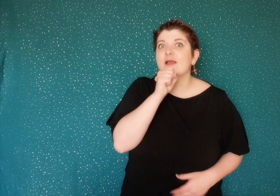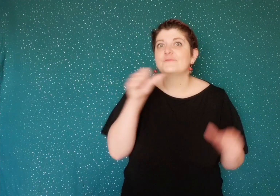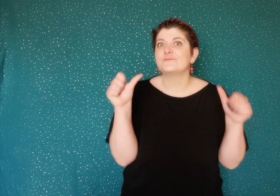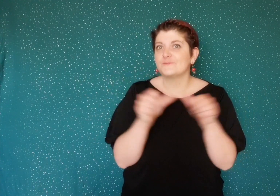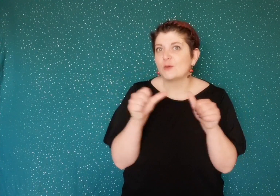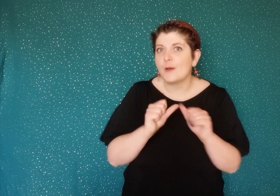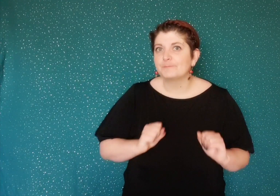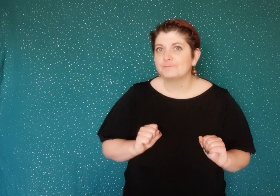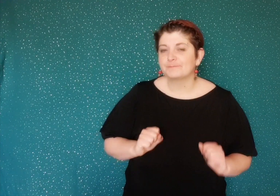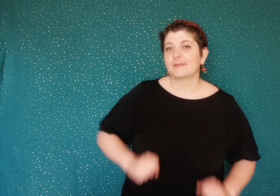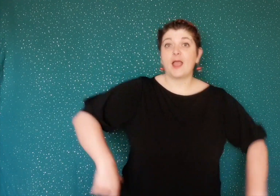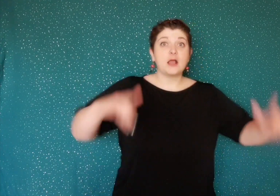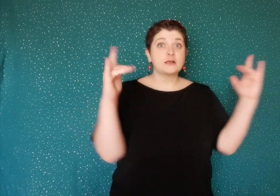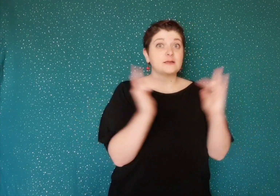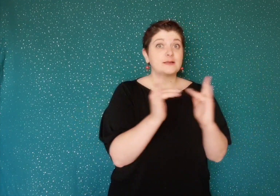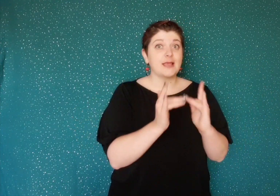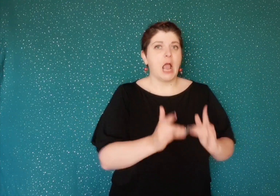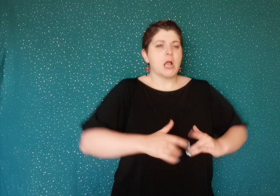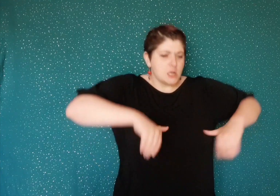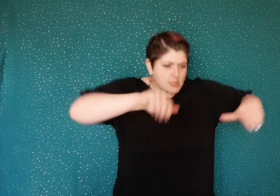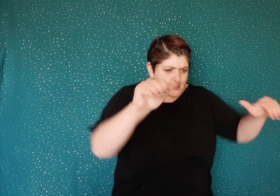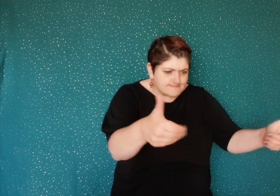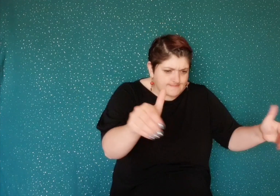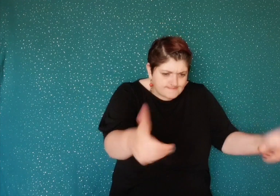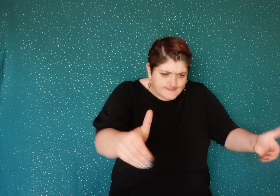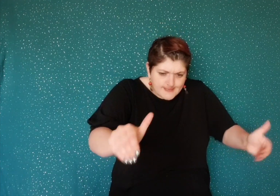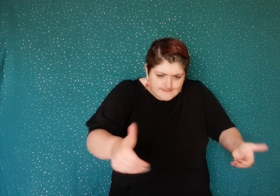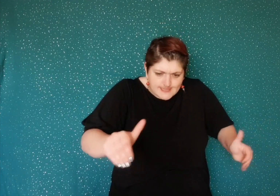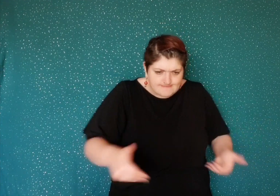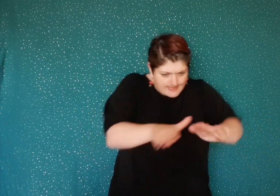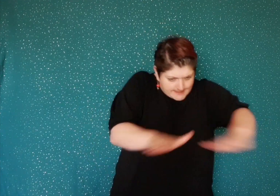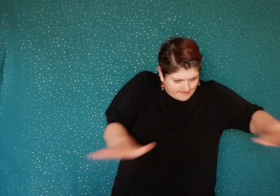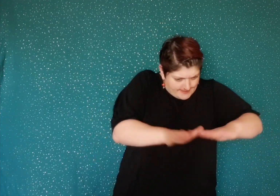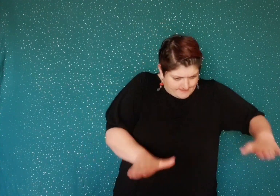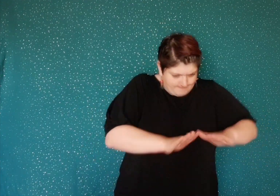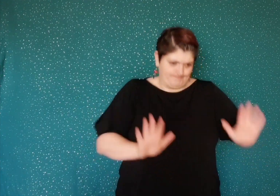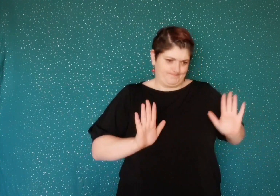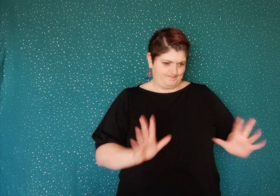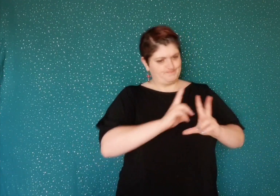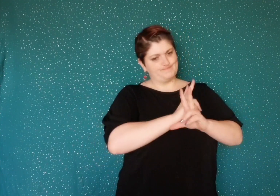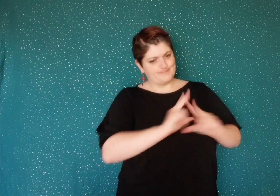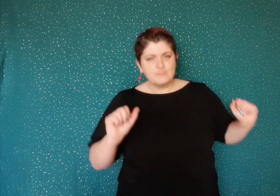Alors, elle fit son lit aussi soigneusement que possible.